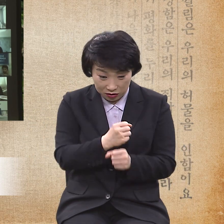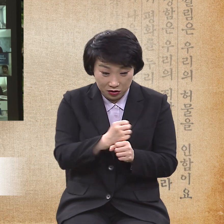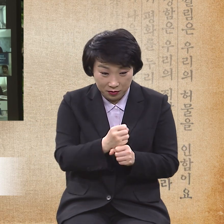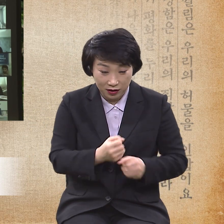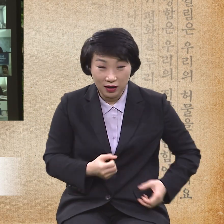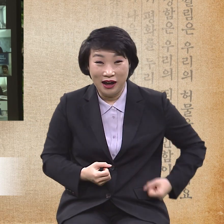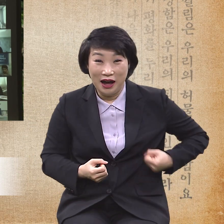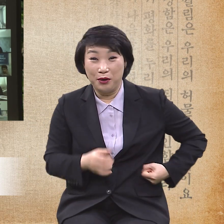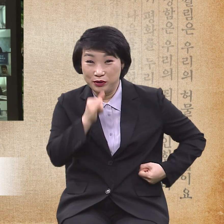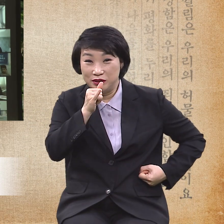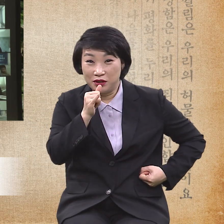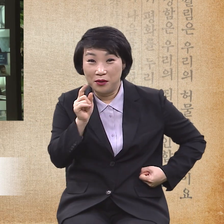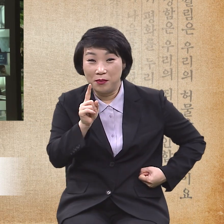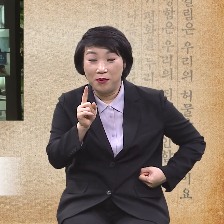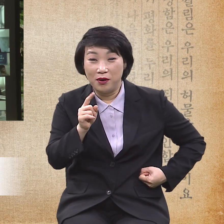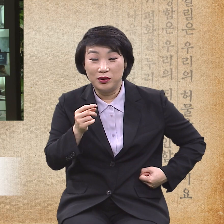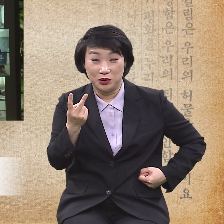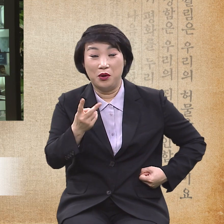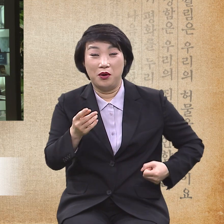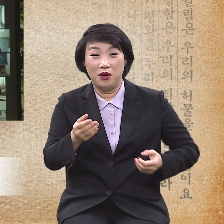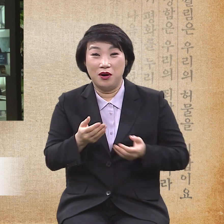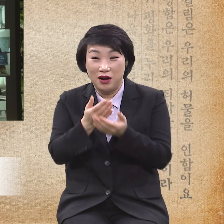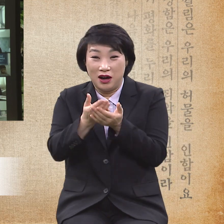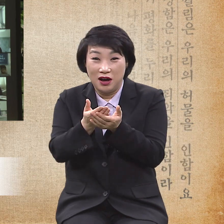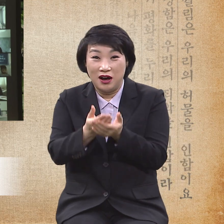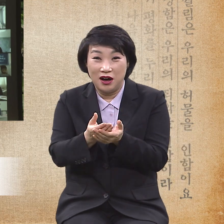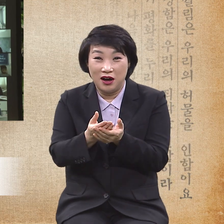보따리. 얻어먹을 깡통도 갖고 다니고.